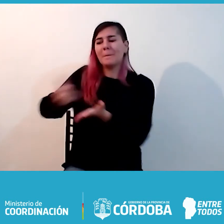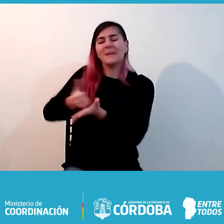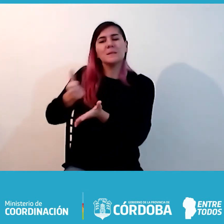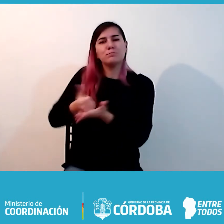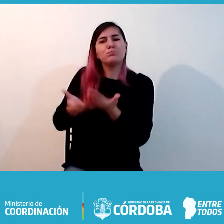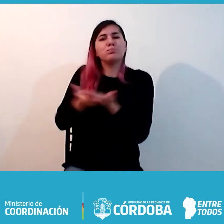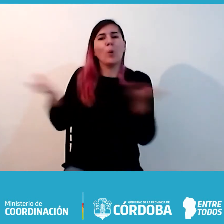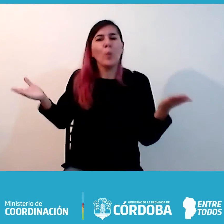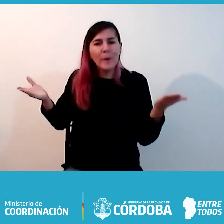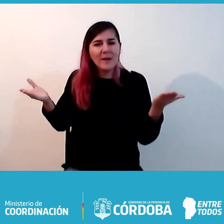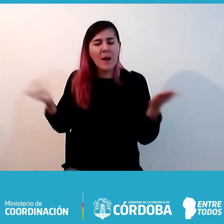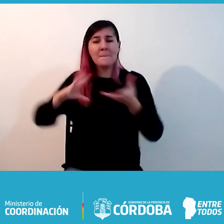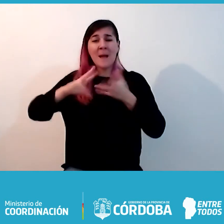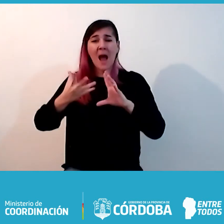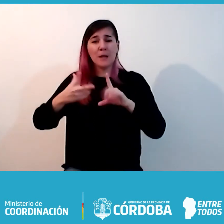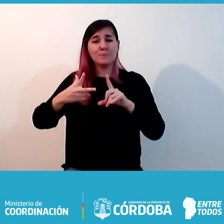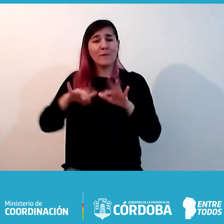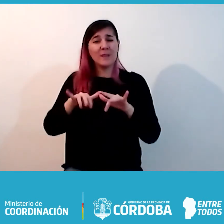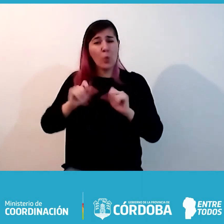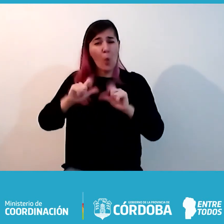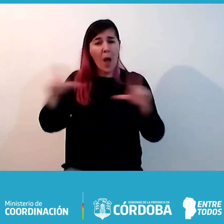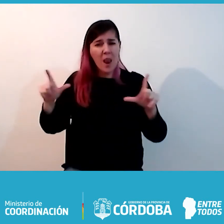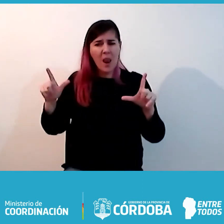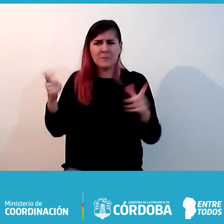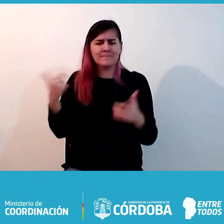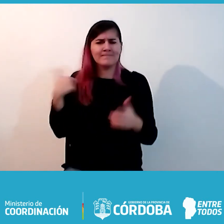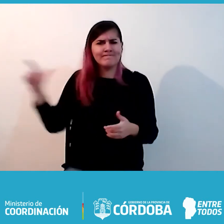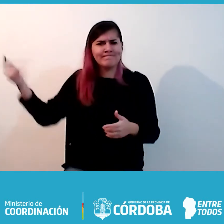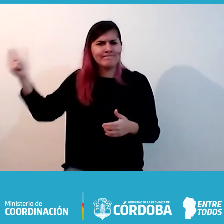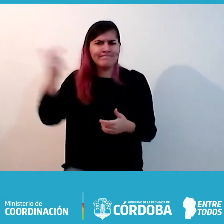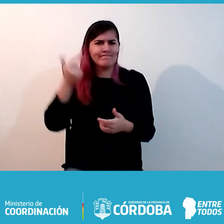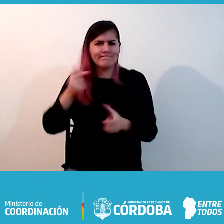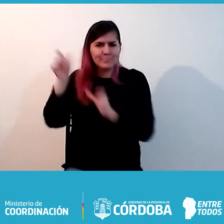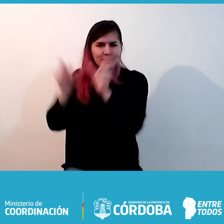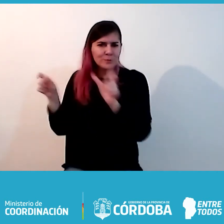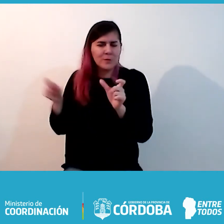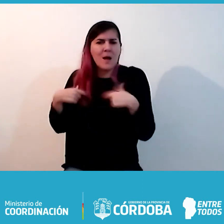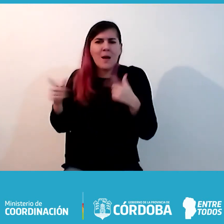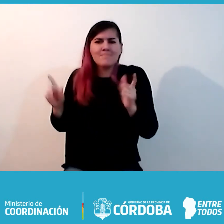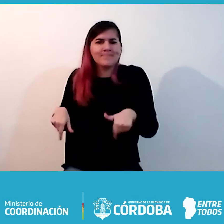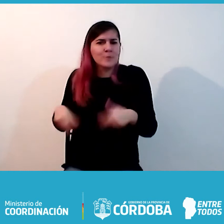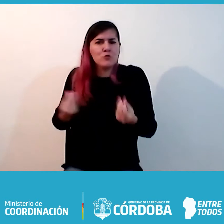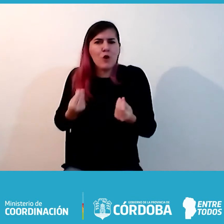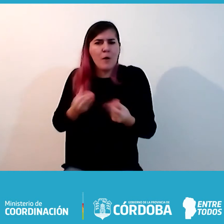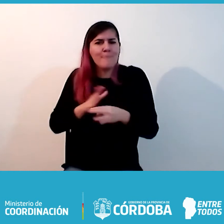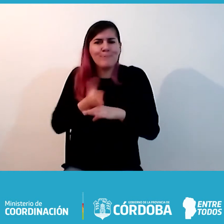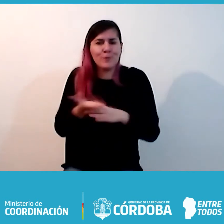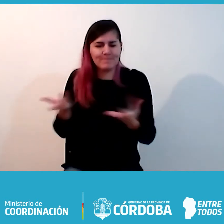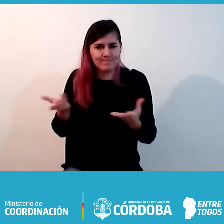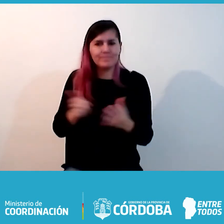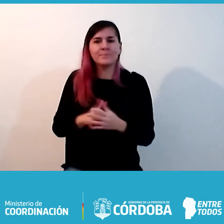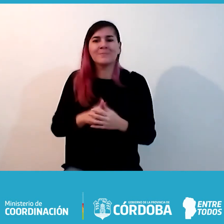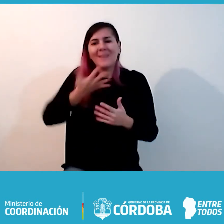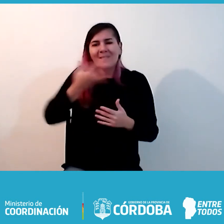exigir mecanismos virtuales que dicen son el vacío de muchos y muchas personas no saben utilizar. Esto da cuenta de la